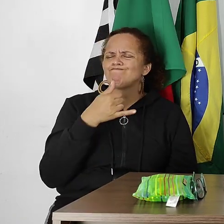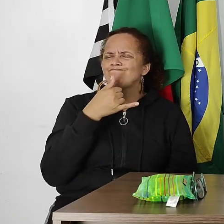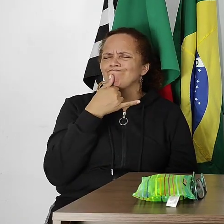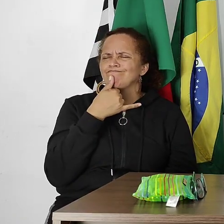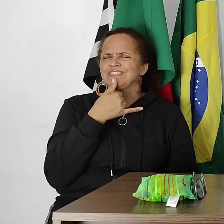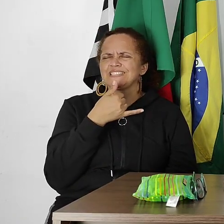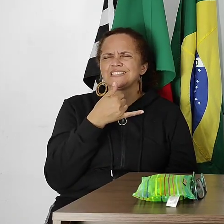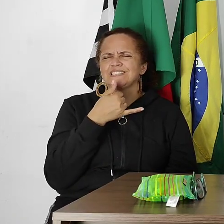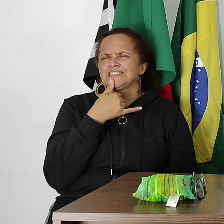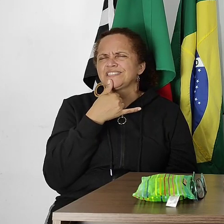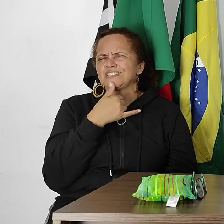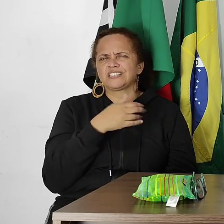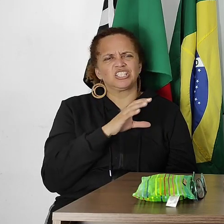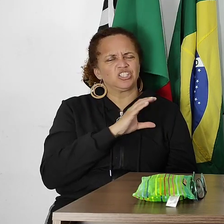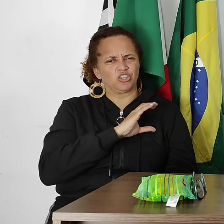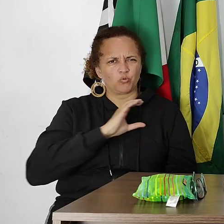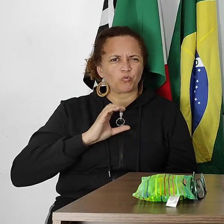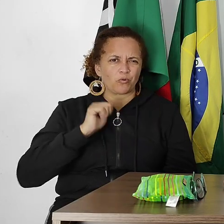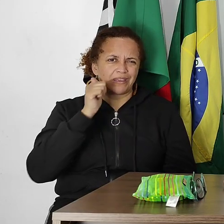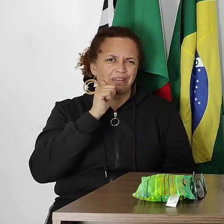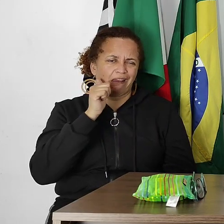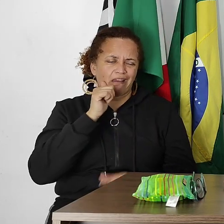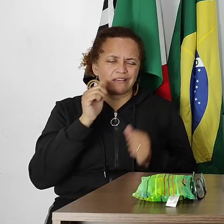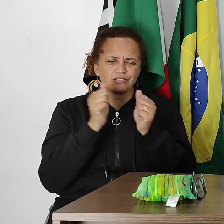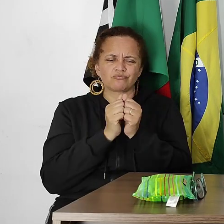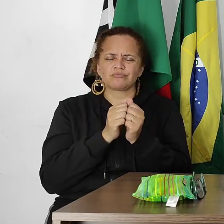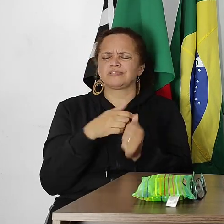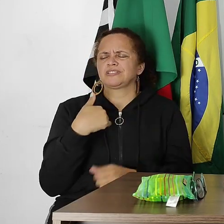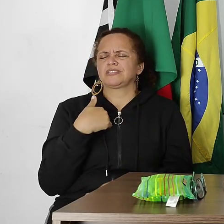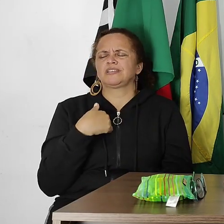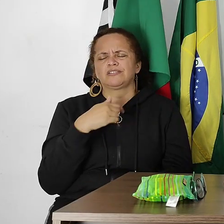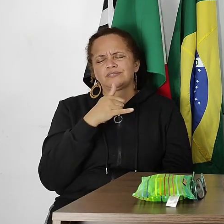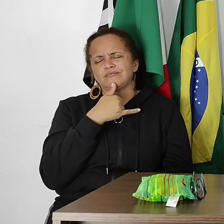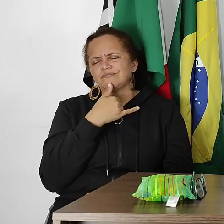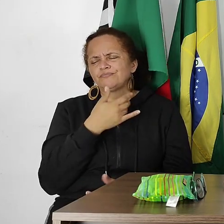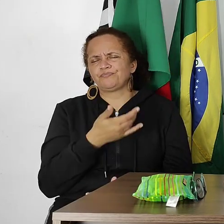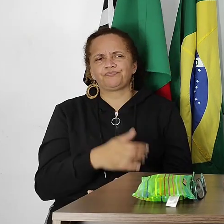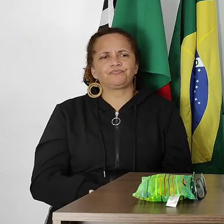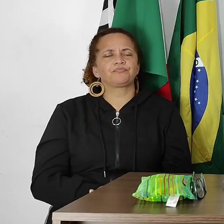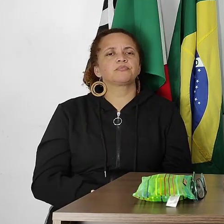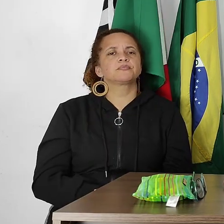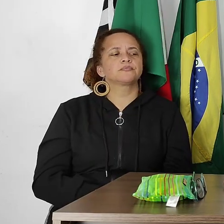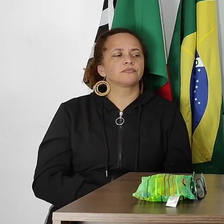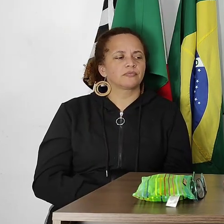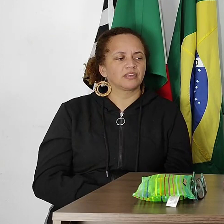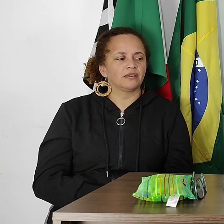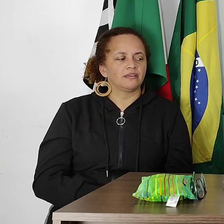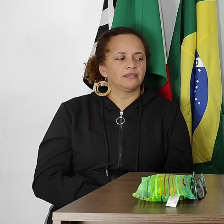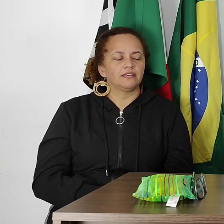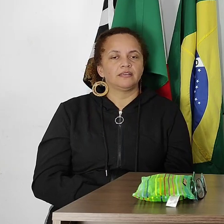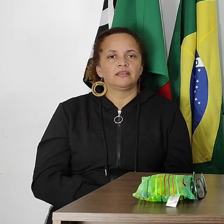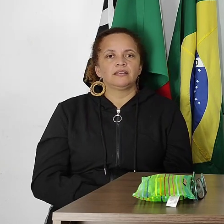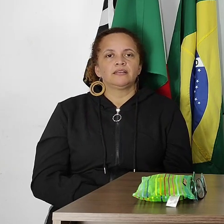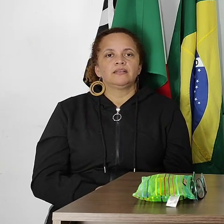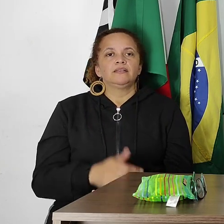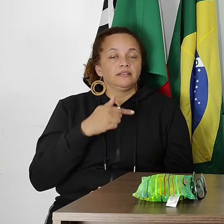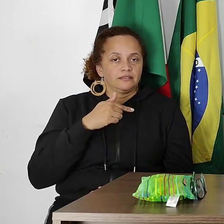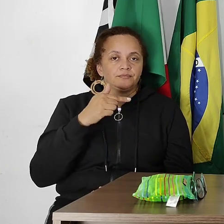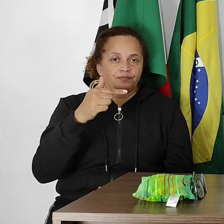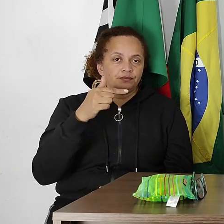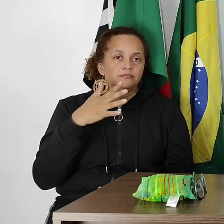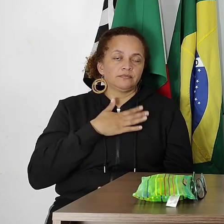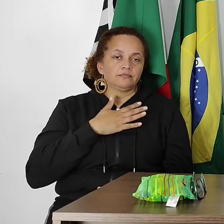triste com aquilo. Enfim. Naquela mesma semana, a minha família, né, a gente tinha